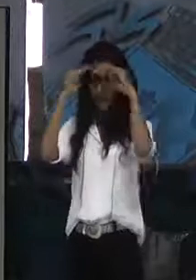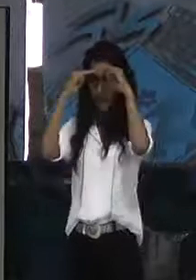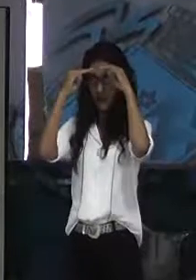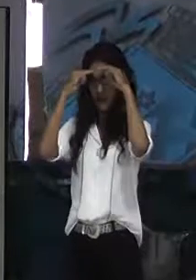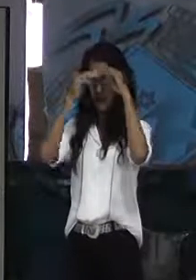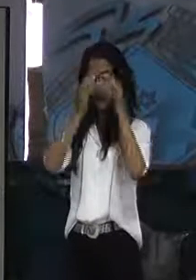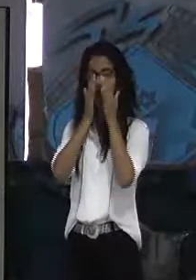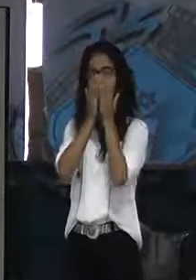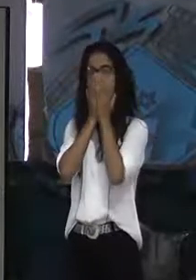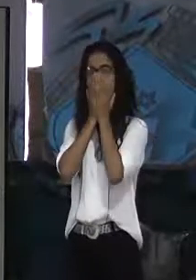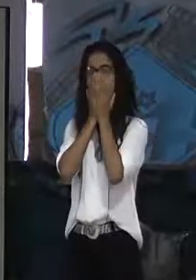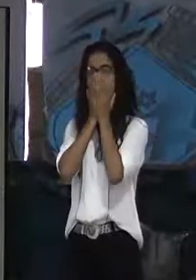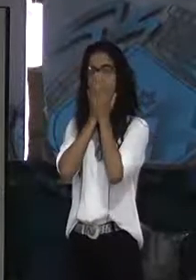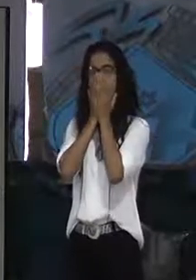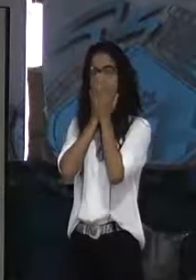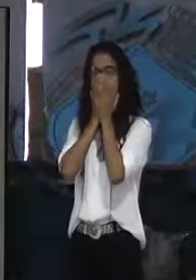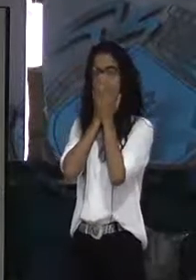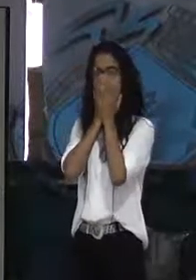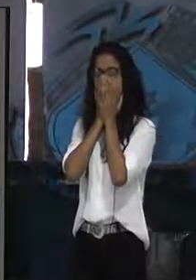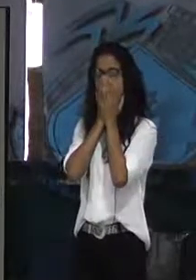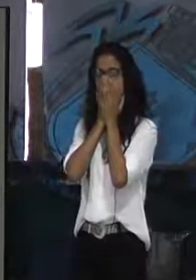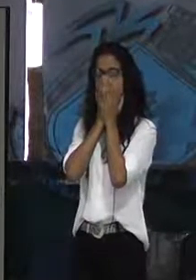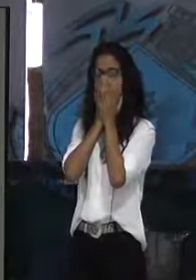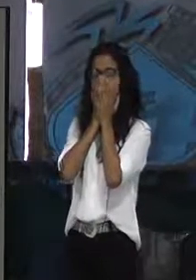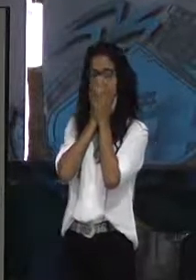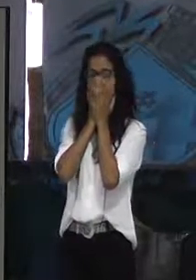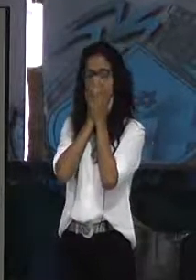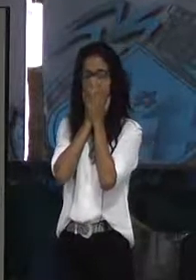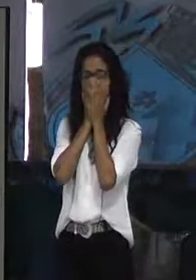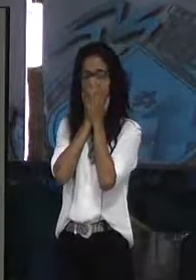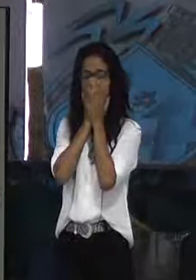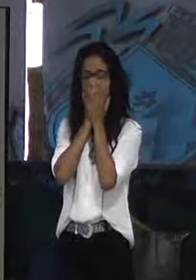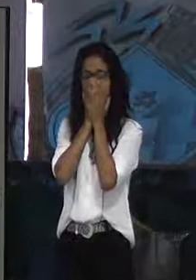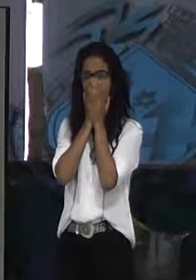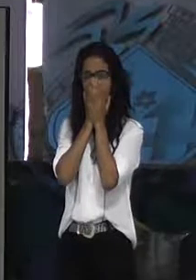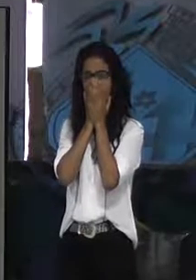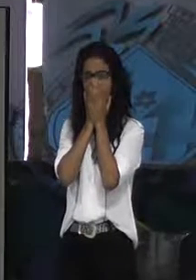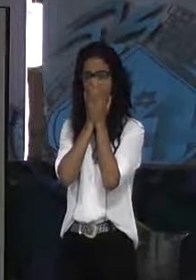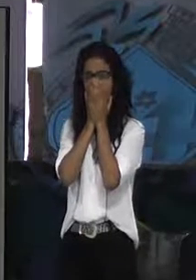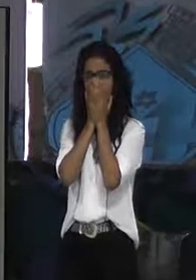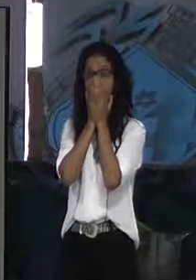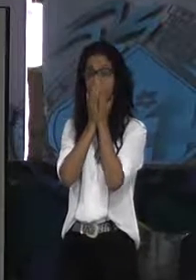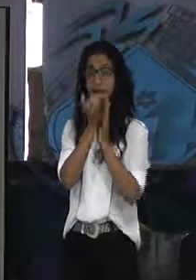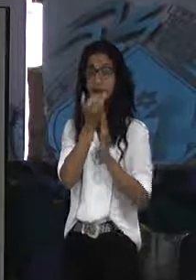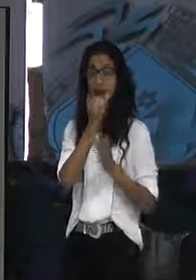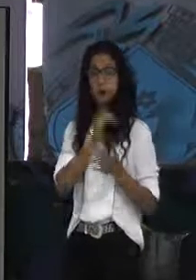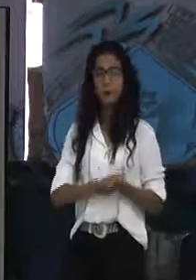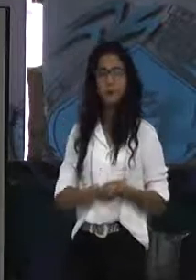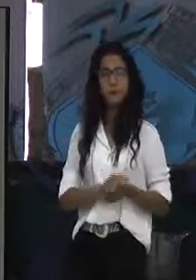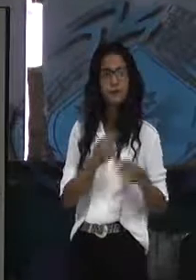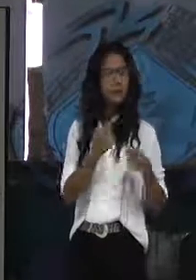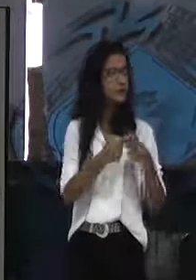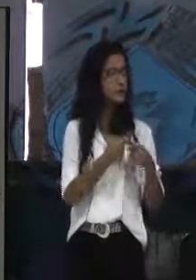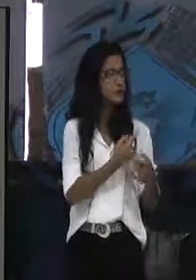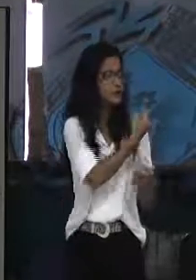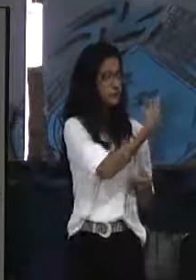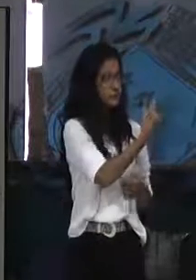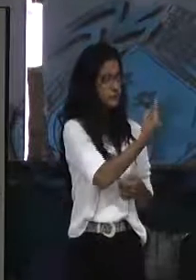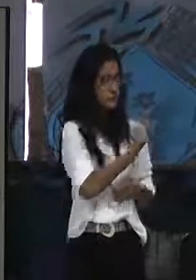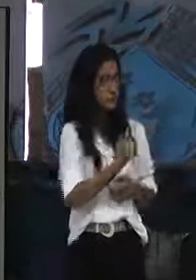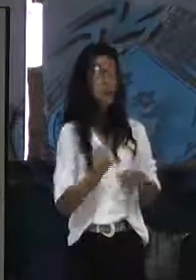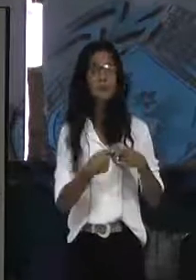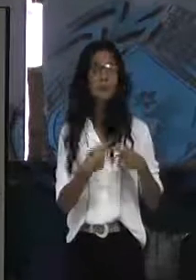Macrise. Faço isso nessa cronologia porque gostaria de agradecer de forma muito